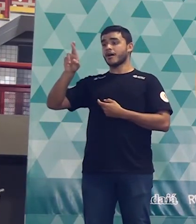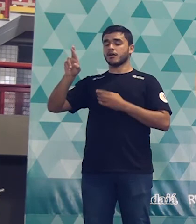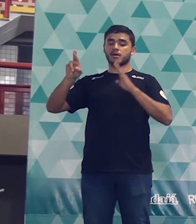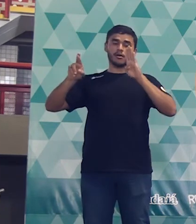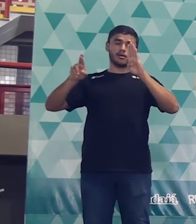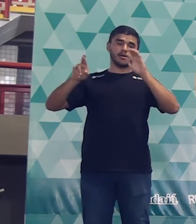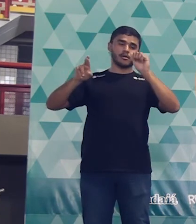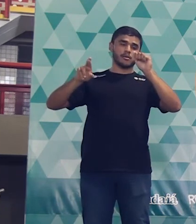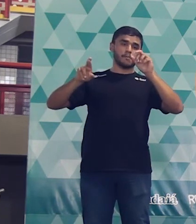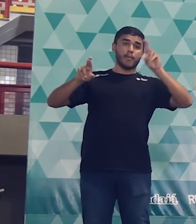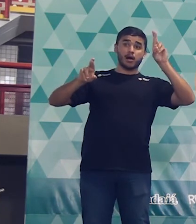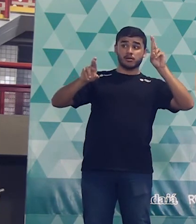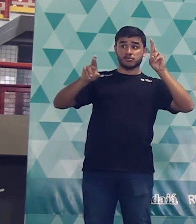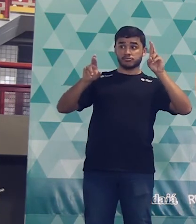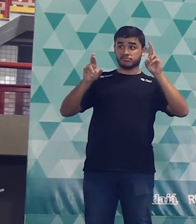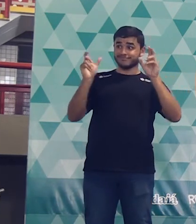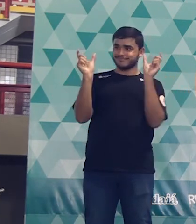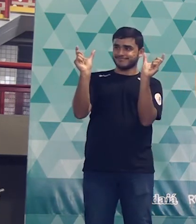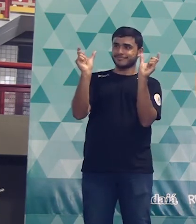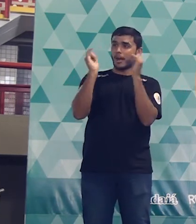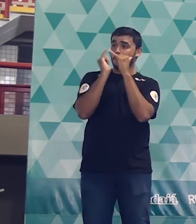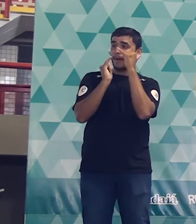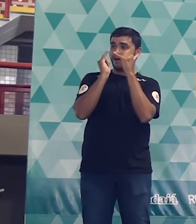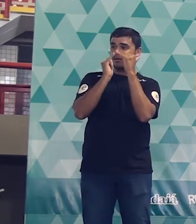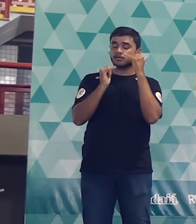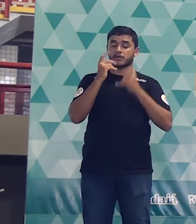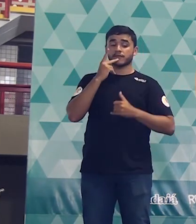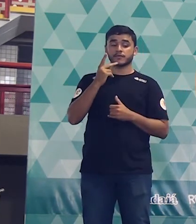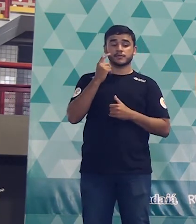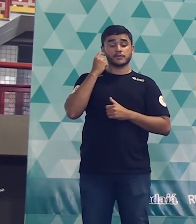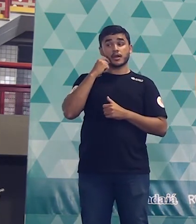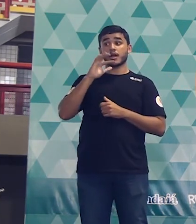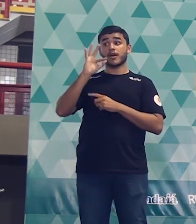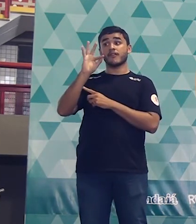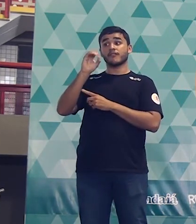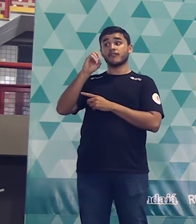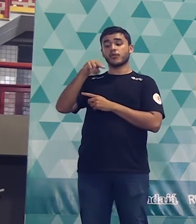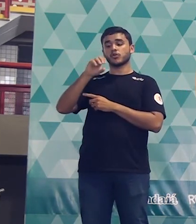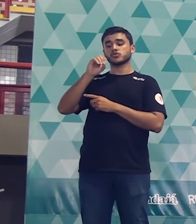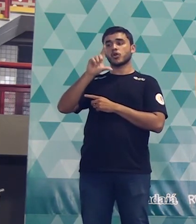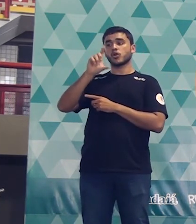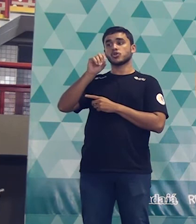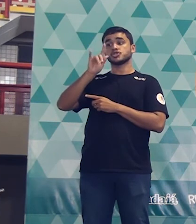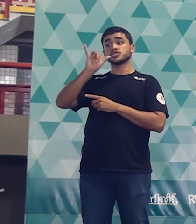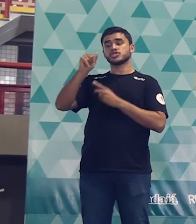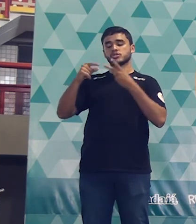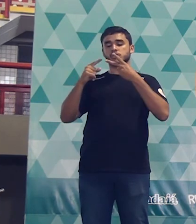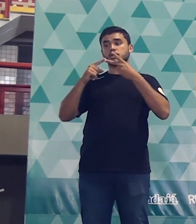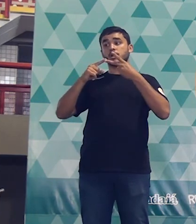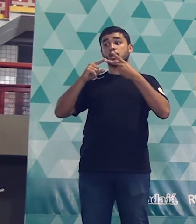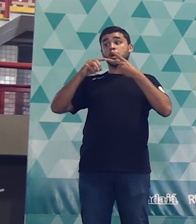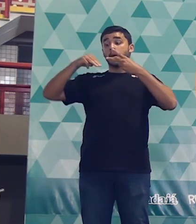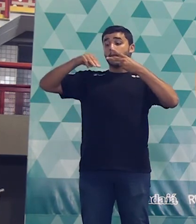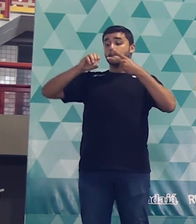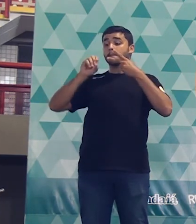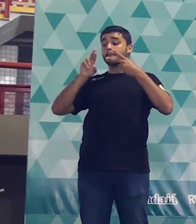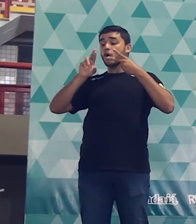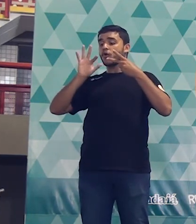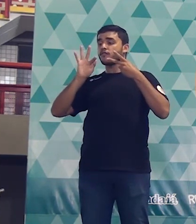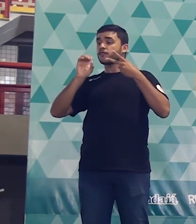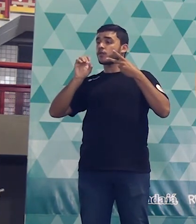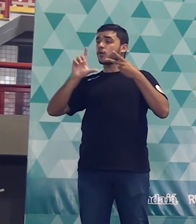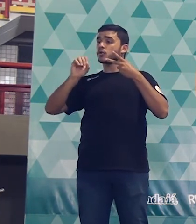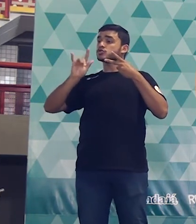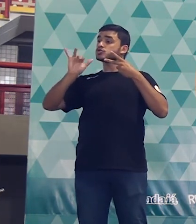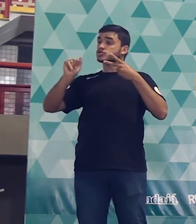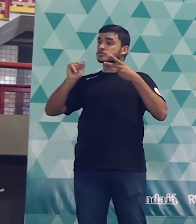né? Mar e bar. Nesse caso, a gente vai aplicar aí a fonologia e a morfologia. Mar e bar. O que nós